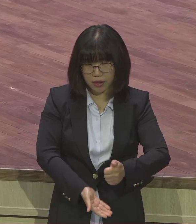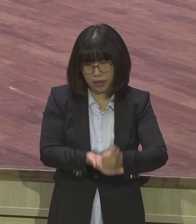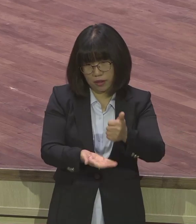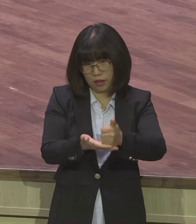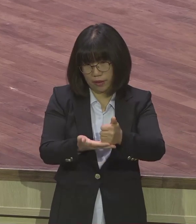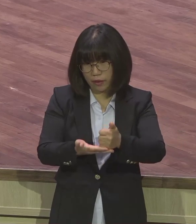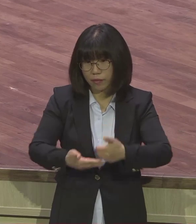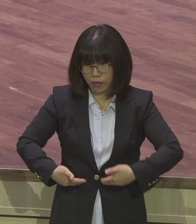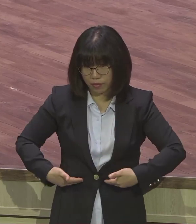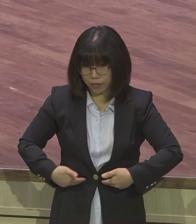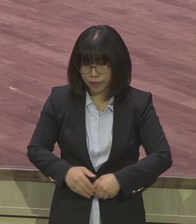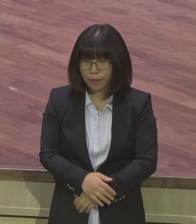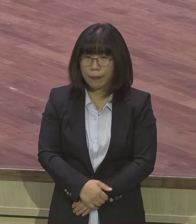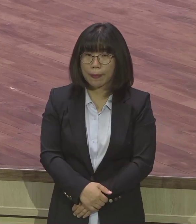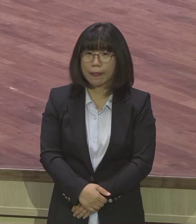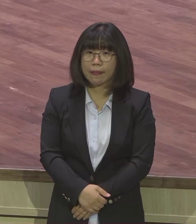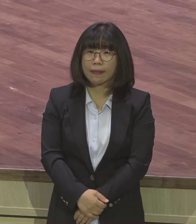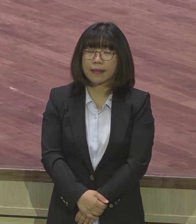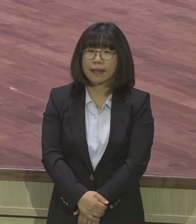사람들에게.